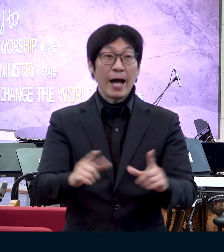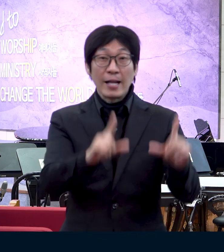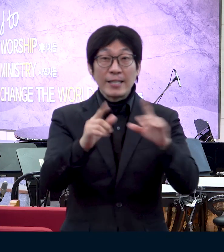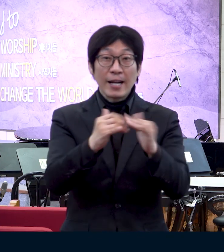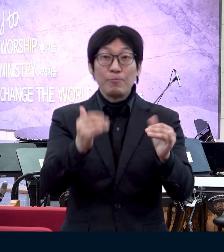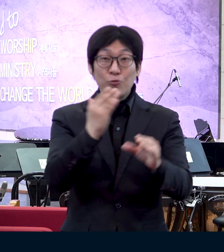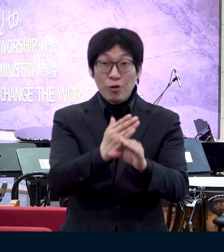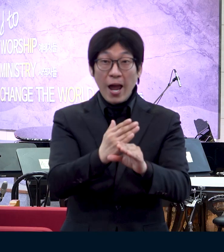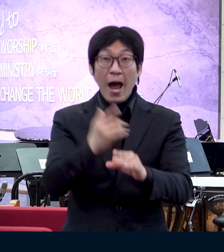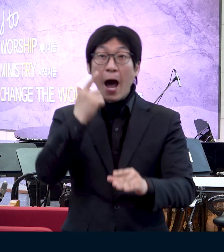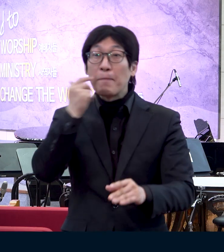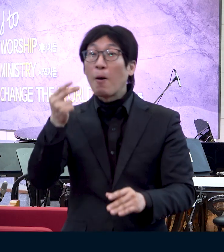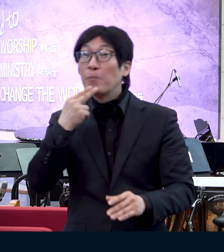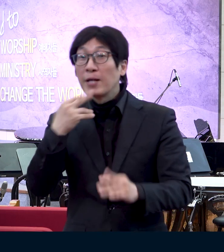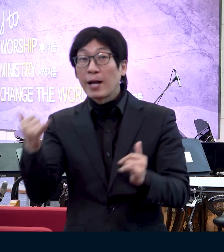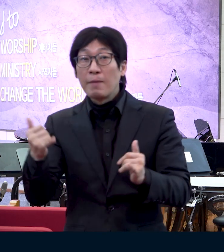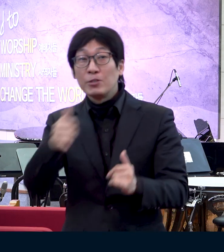없는 거예요.